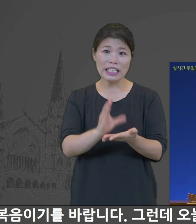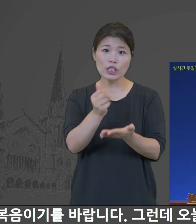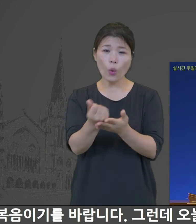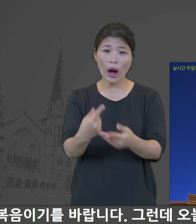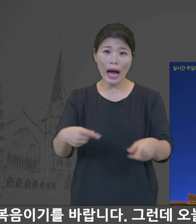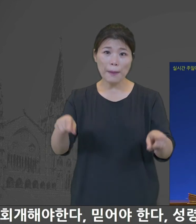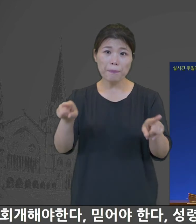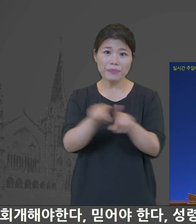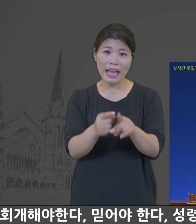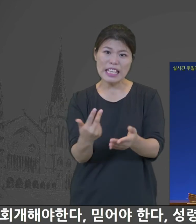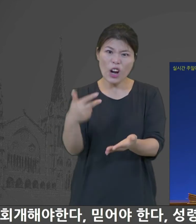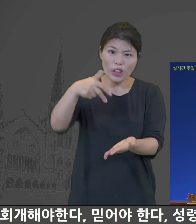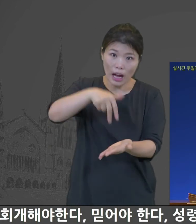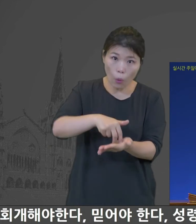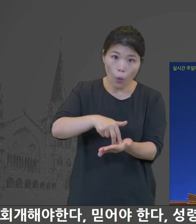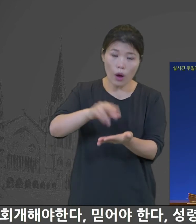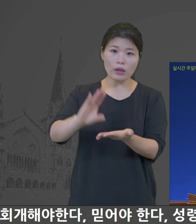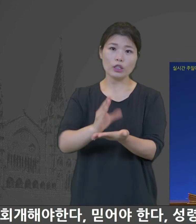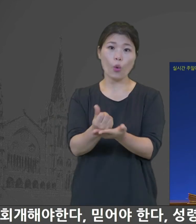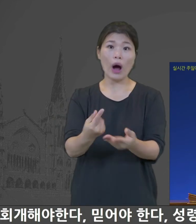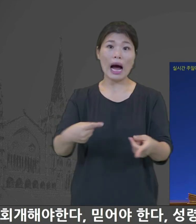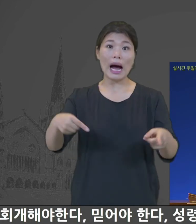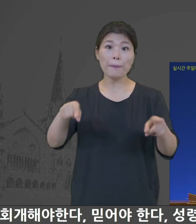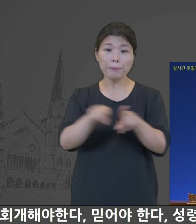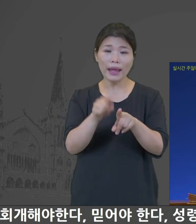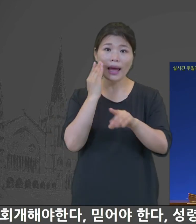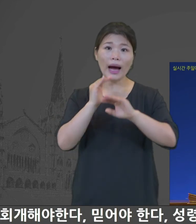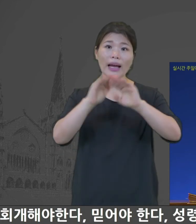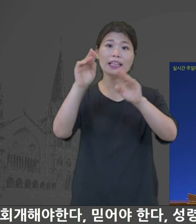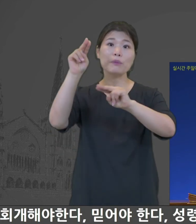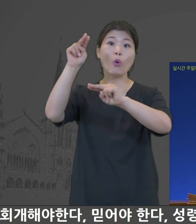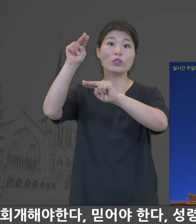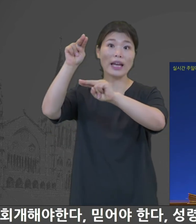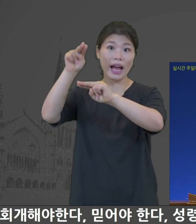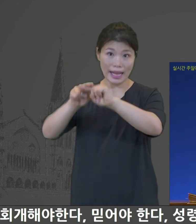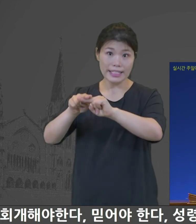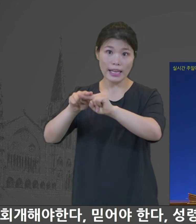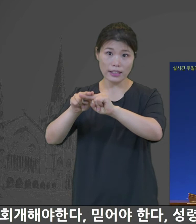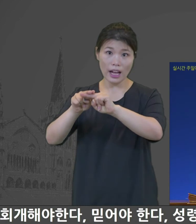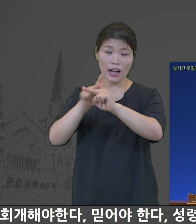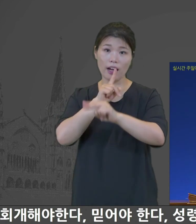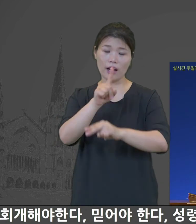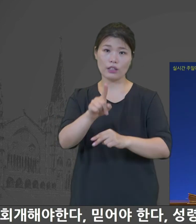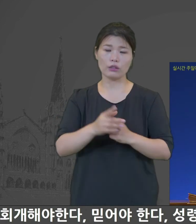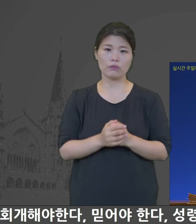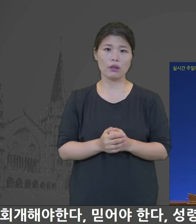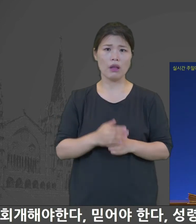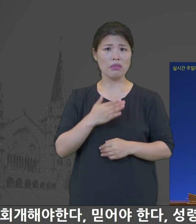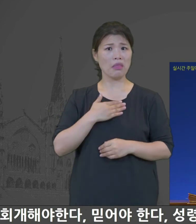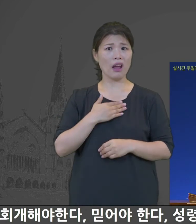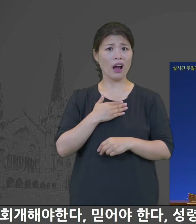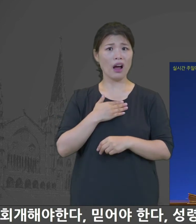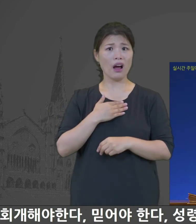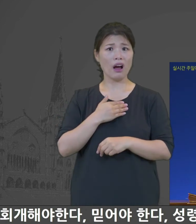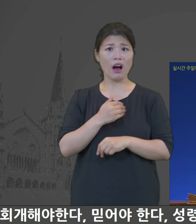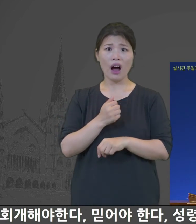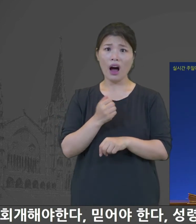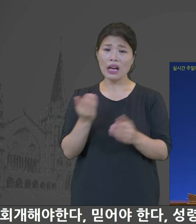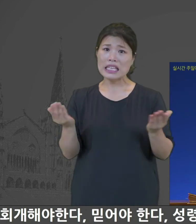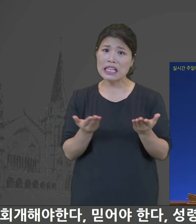함께 하늘 보좌에 앉아있다, 이렇게 선포하는 겁니다. 내가 한 일이